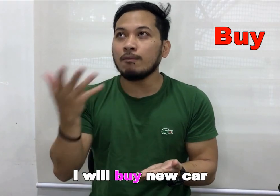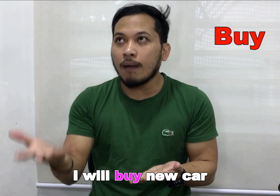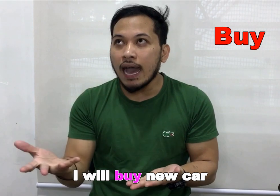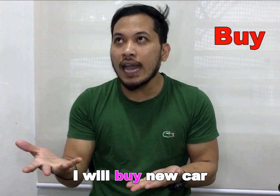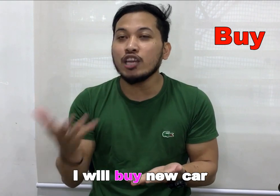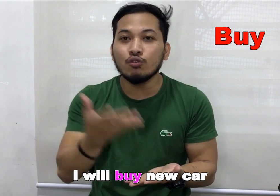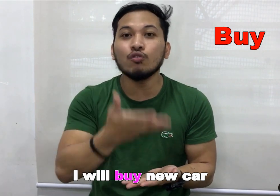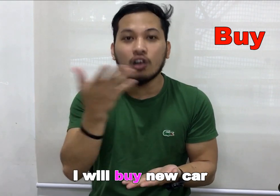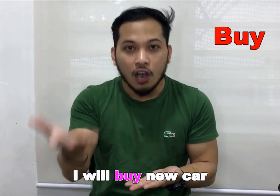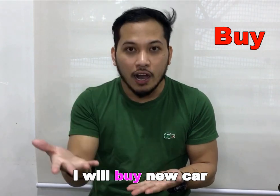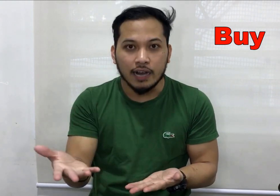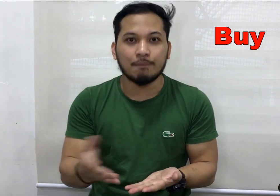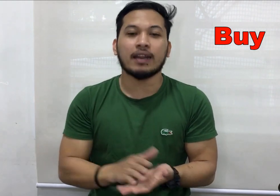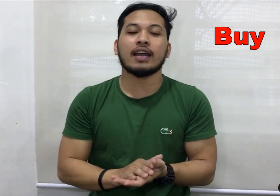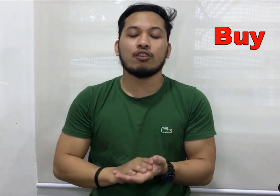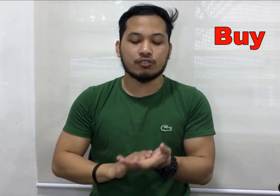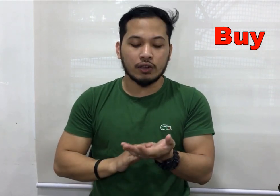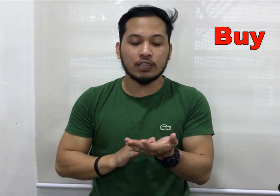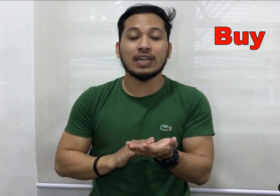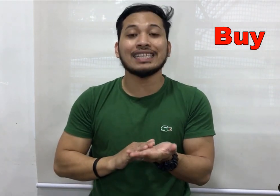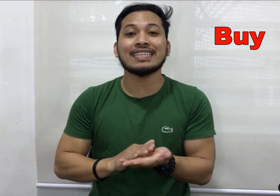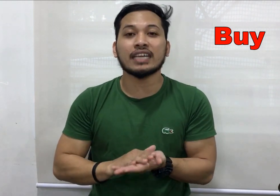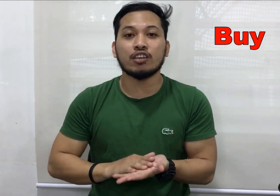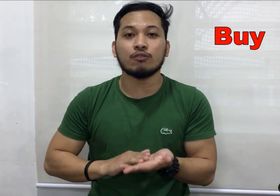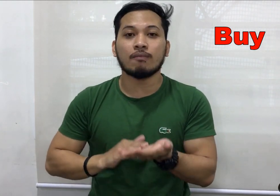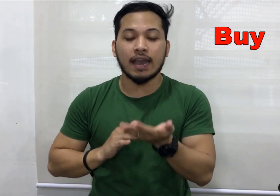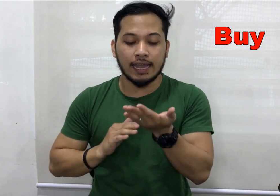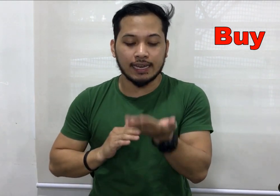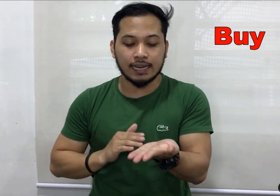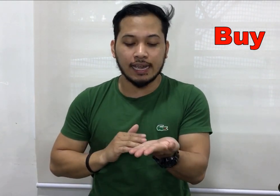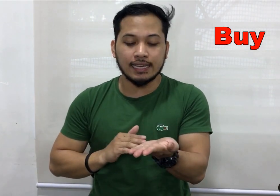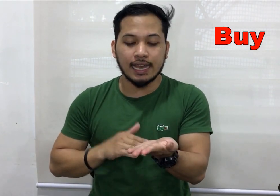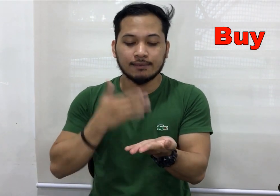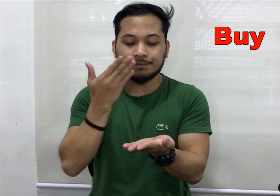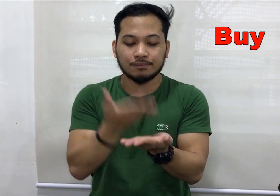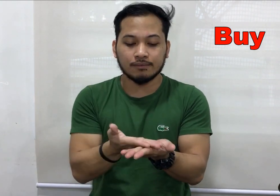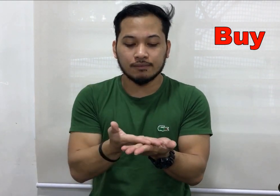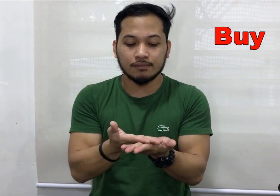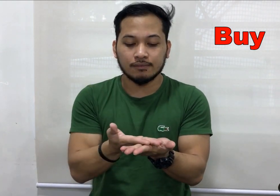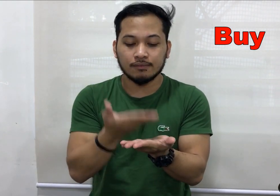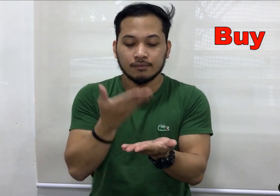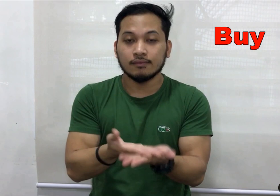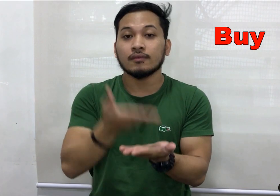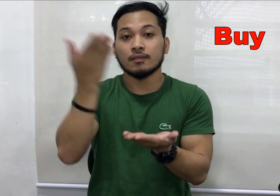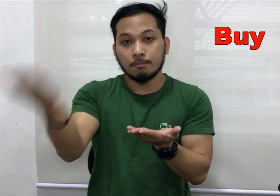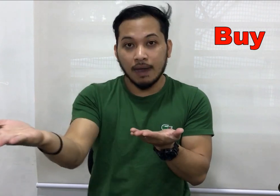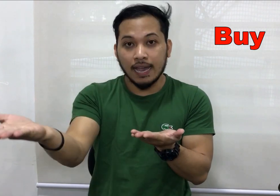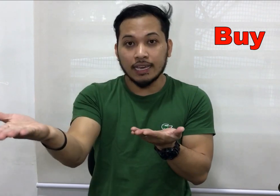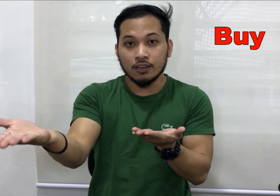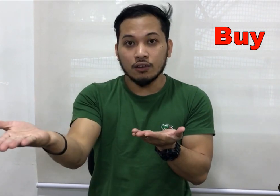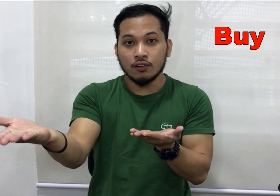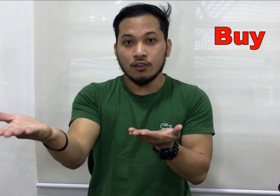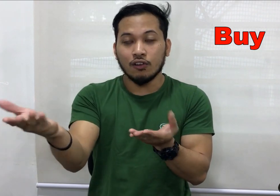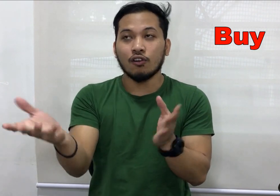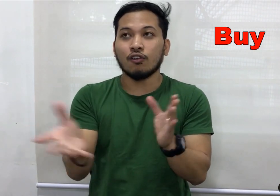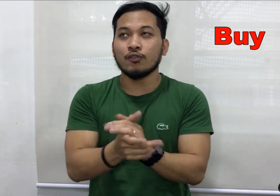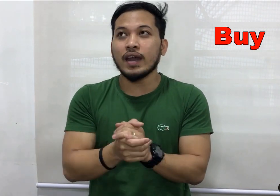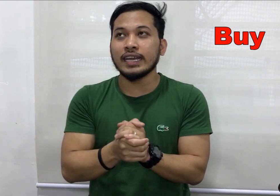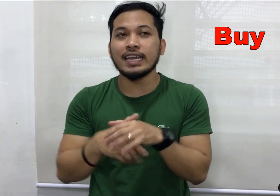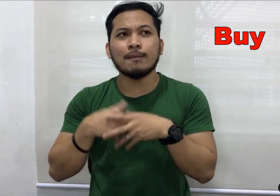will buy new car. Parang ganon. So, ganito natin isasign yung buy. Kaganyan. Buy. Oh, kunwari,